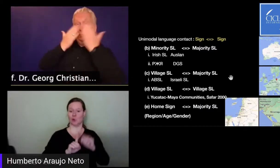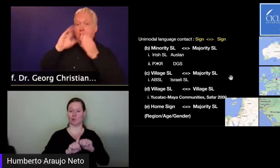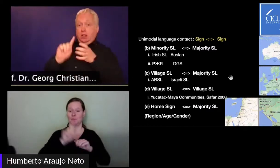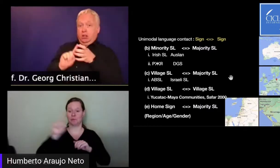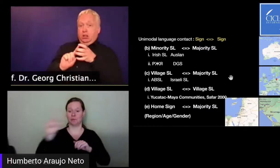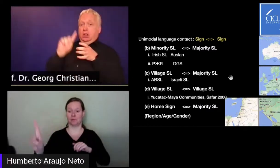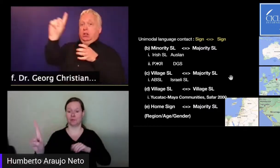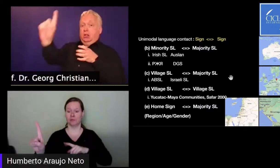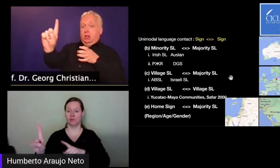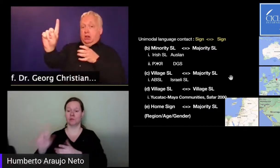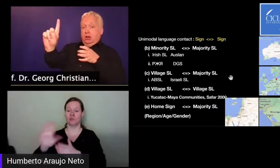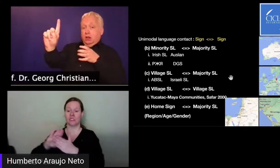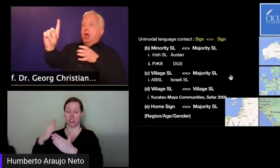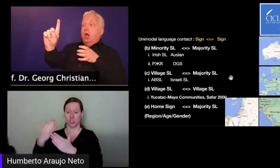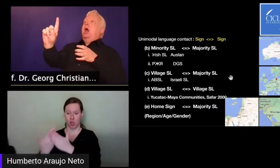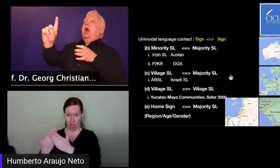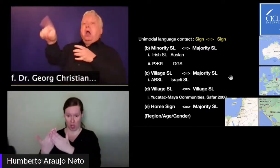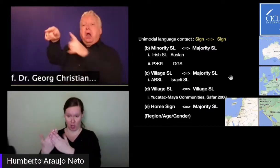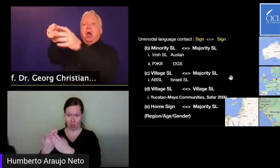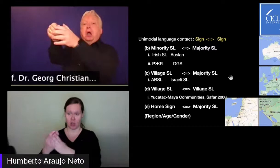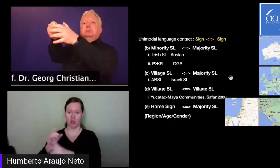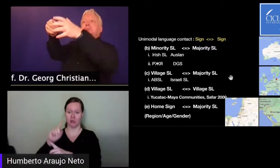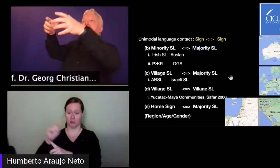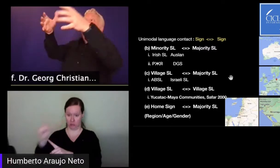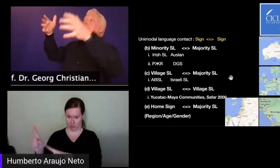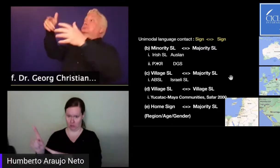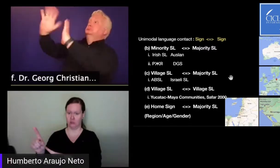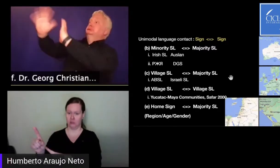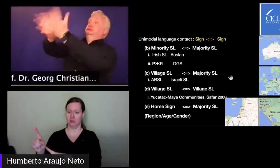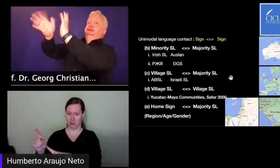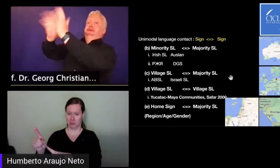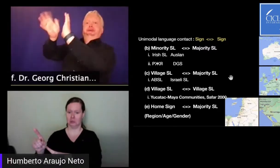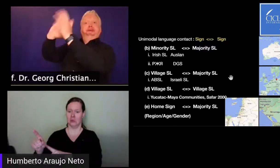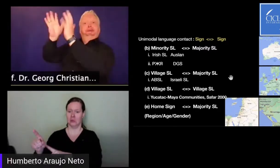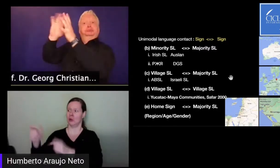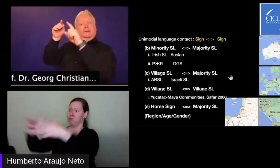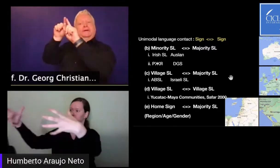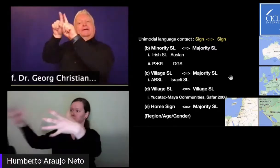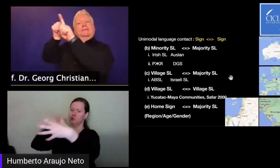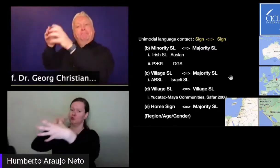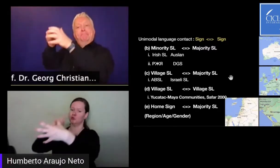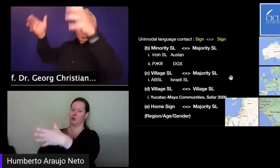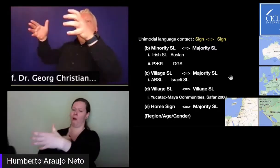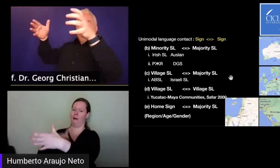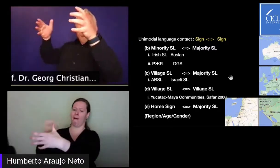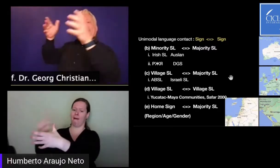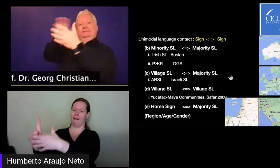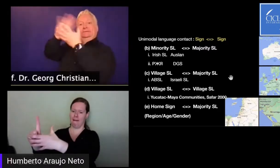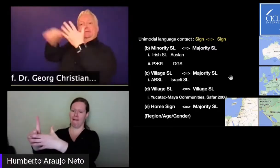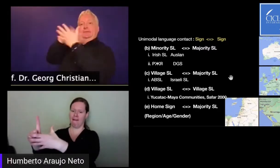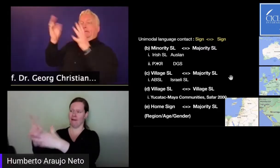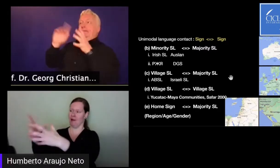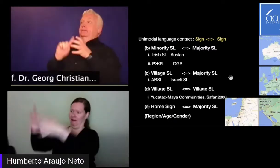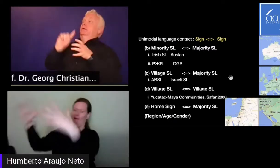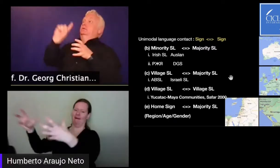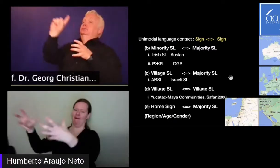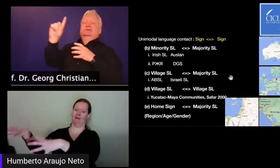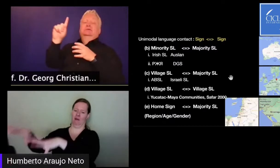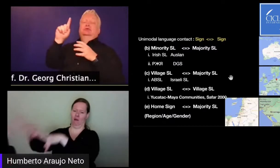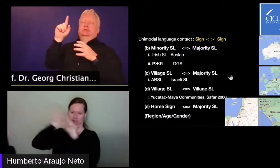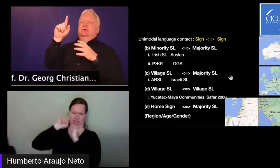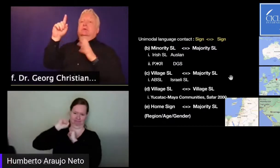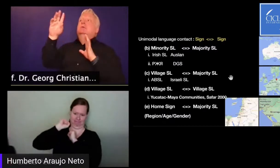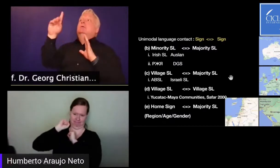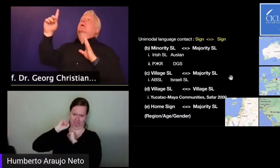E muitas vezes esses surdos que crescem nesses ambientes vão para escolas de surdos, onde encontram outros falantes de línguas